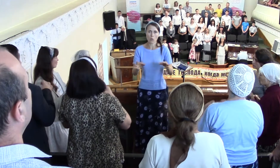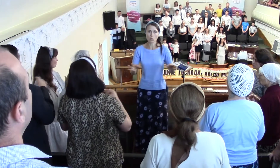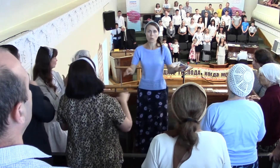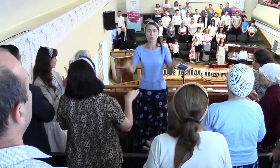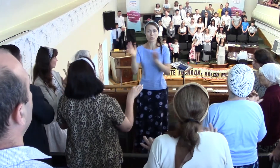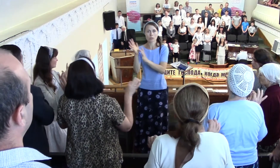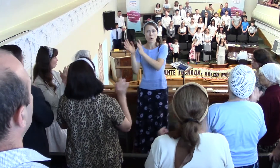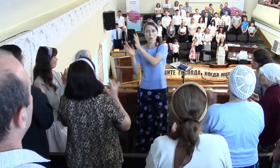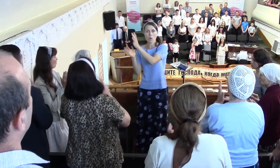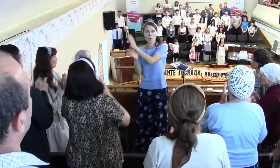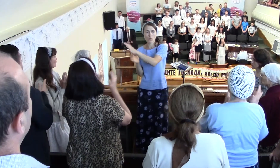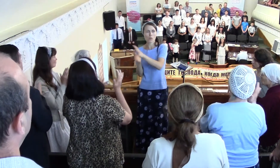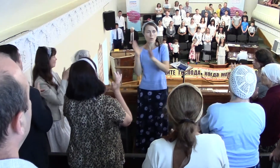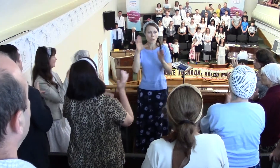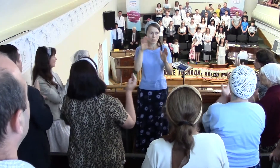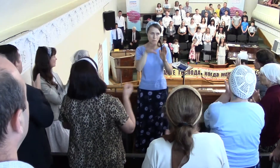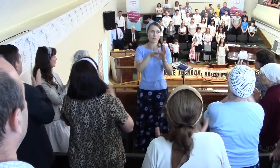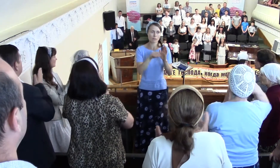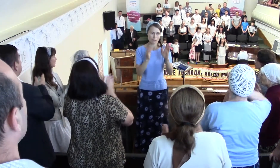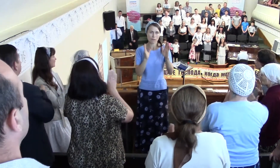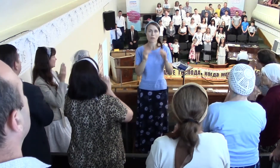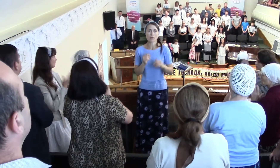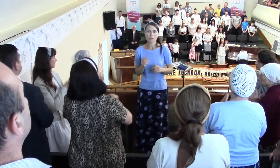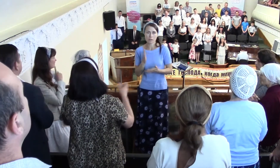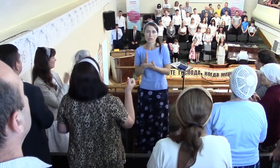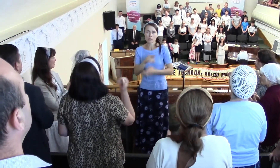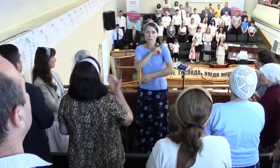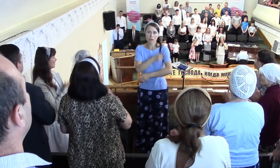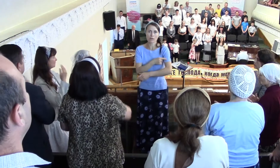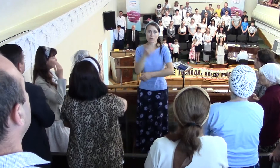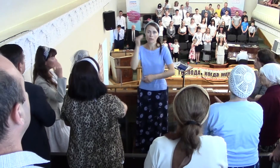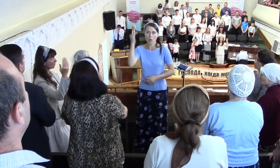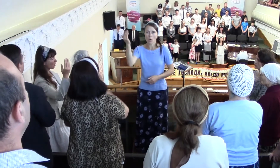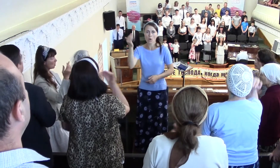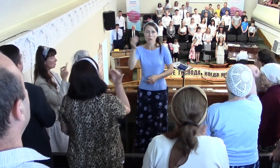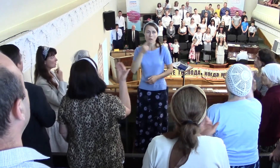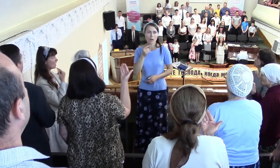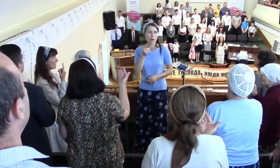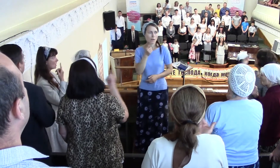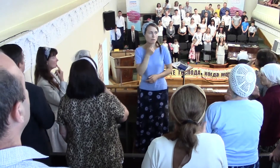Свободу Христову войти, и сила мне.